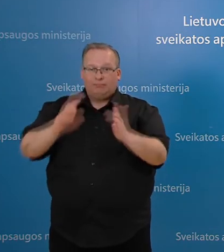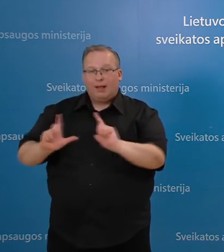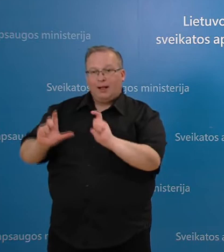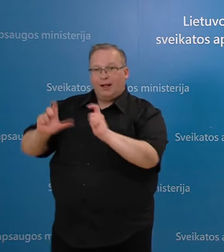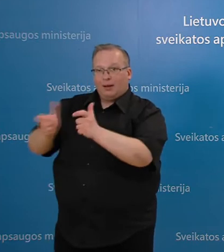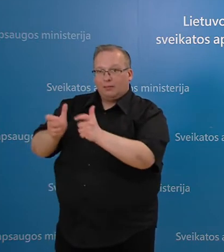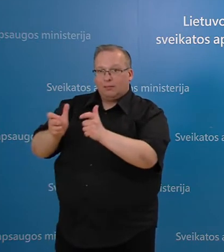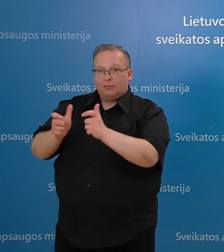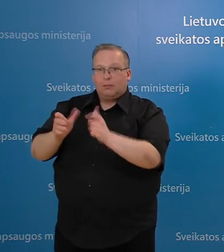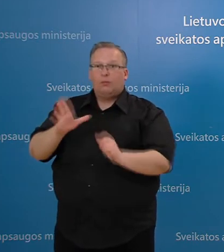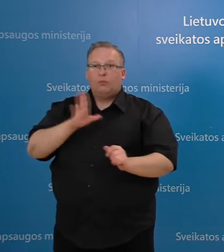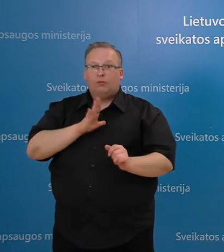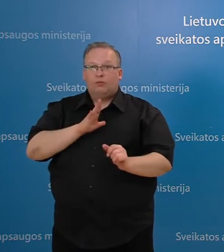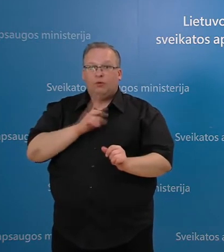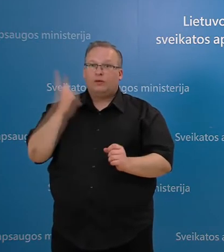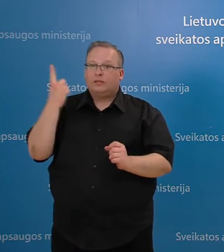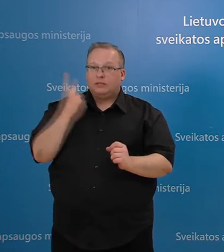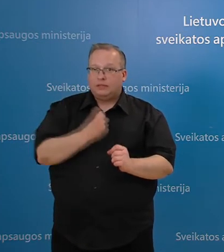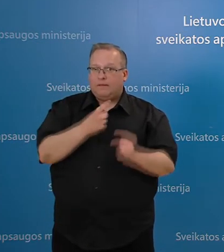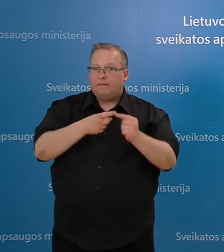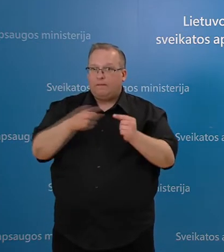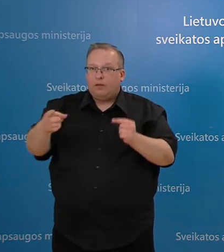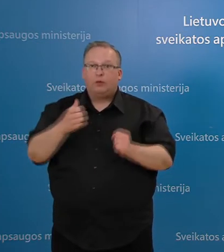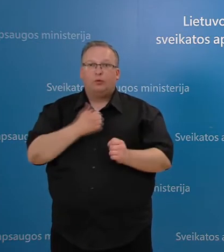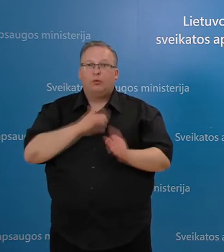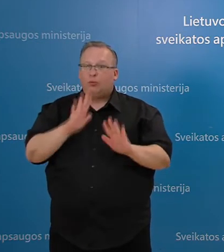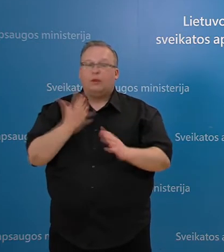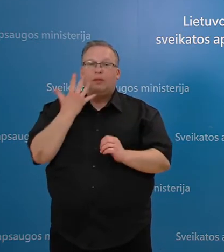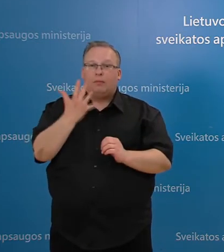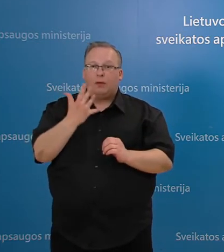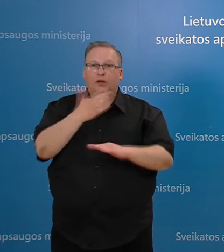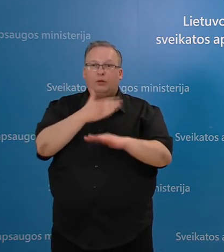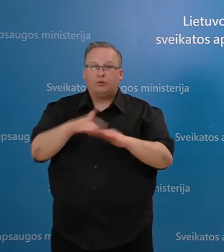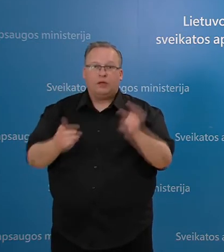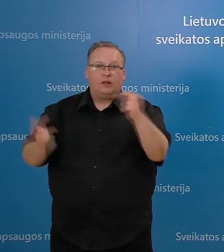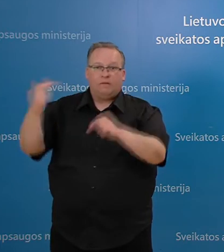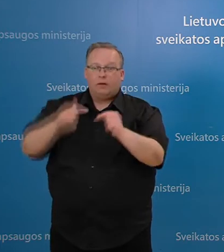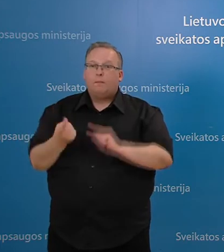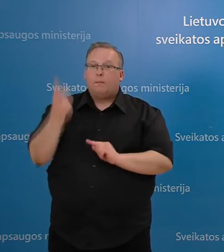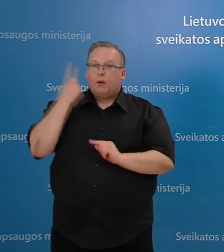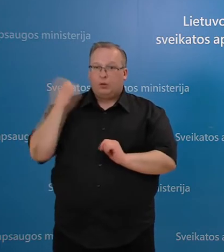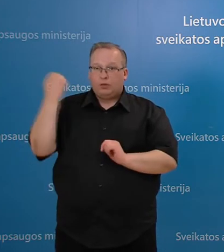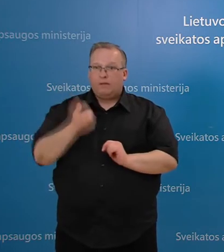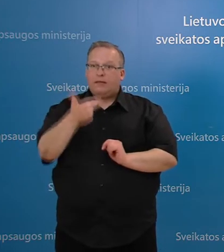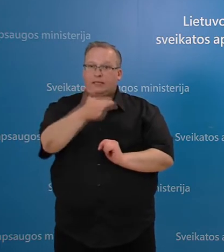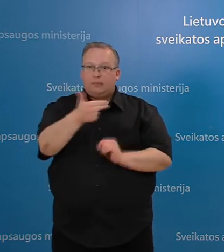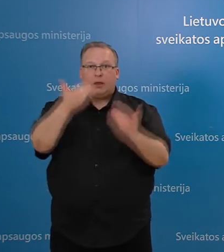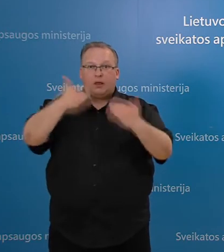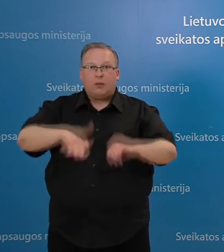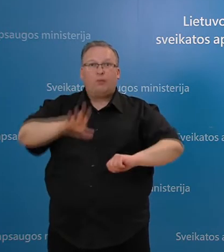karantinas, nurodo, kad per savaitę šalyje turi būti nedaugiau nei 5 vežtiniai viruso atvejai. Praėjusią savaitę sekmadienį jau